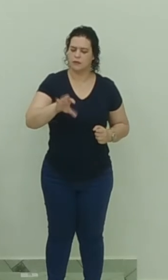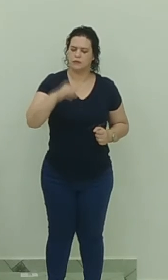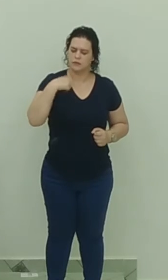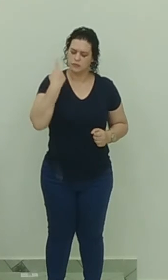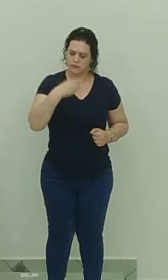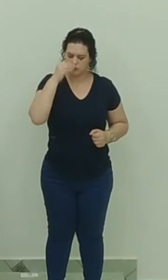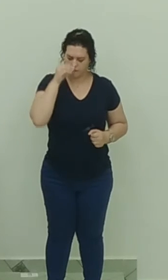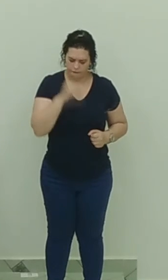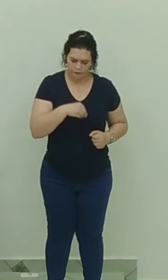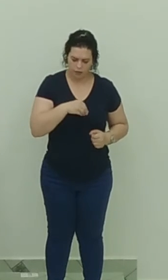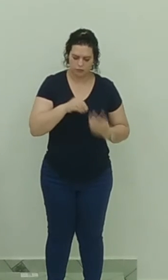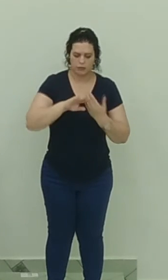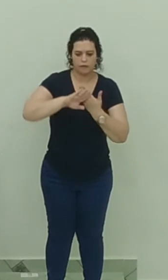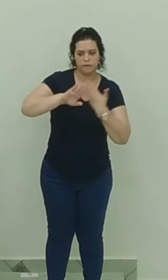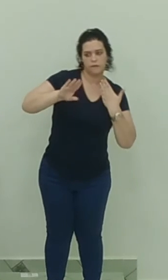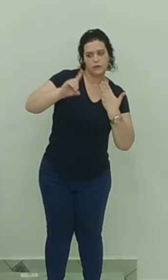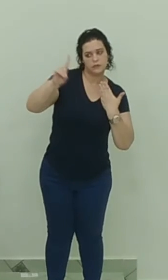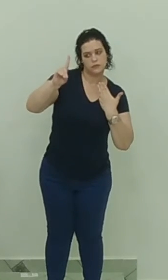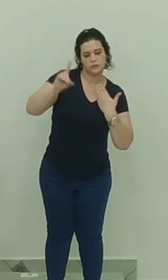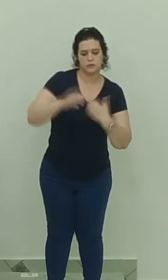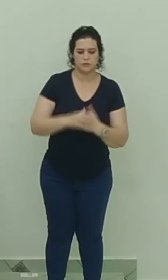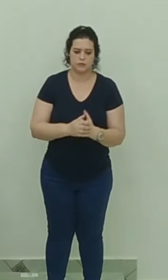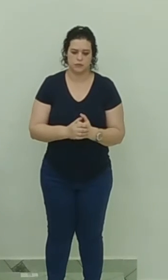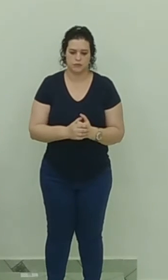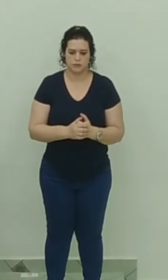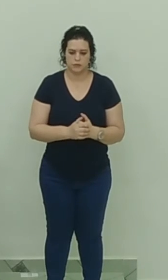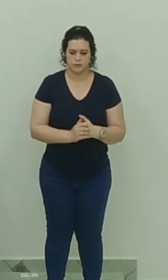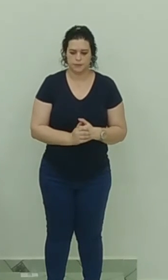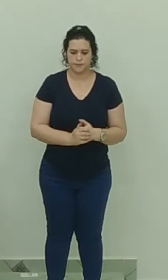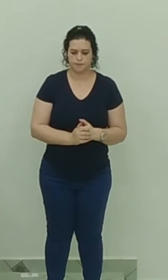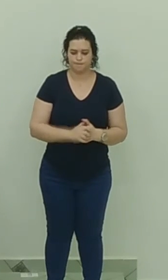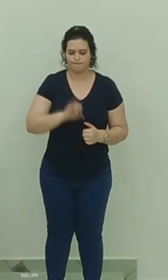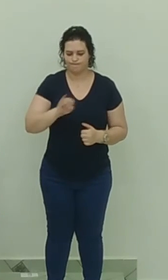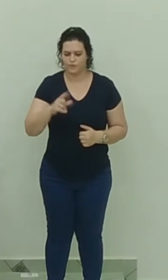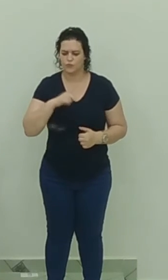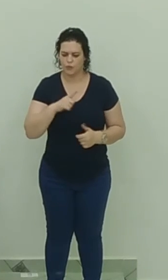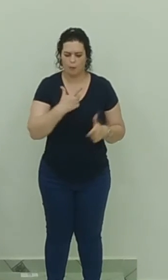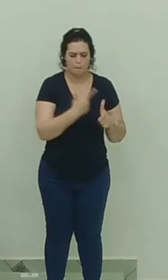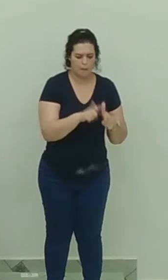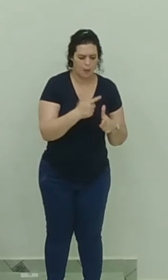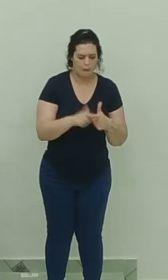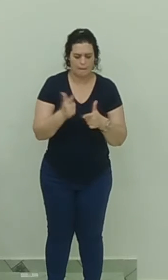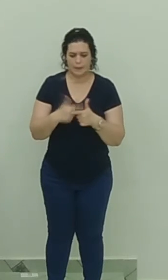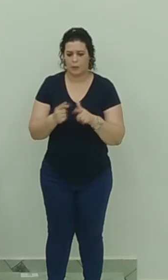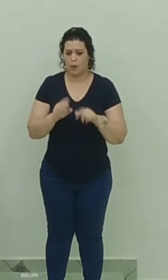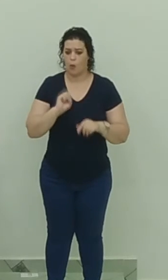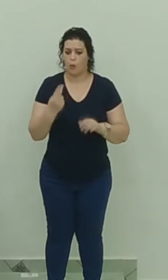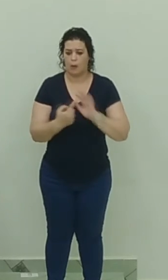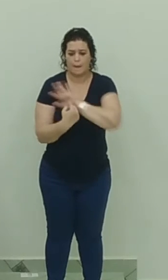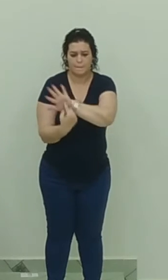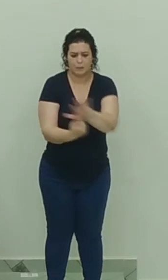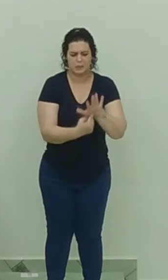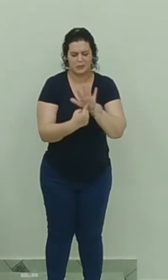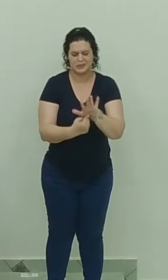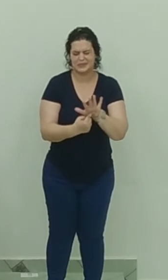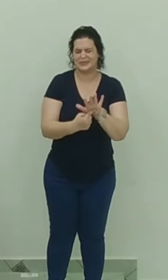seguir a Deus. Se vemos escândalos no meio religioso, um escândalo no meio espírita, um escândalo